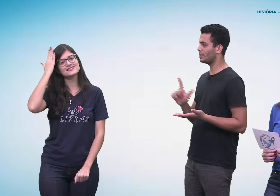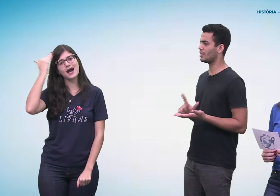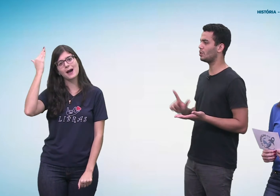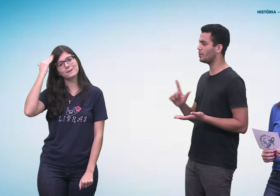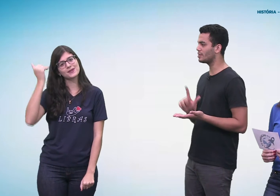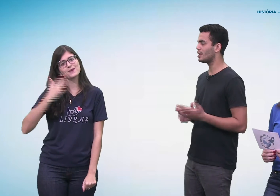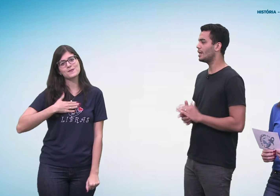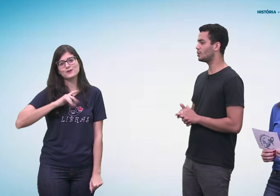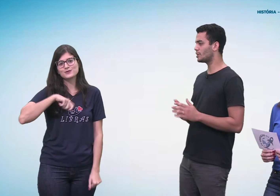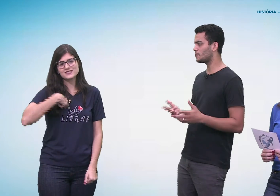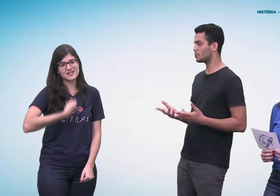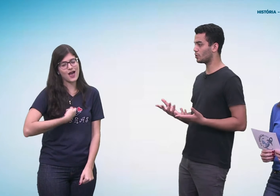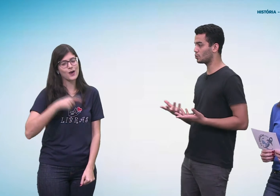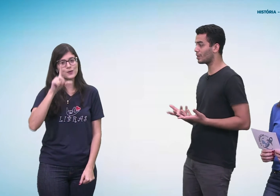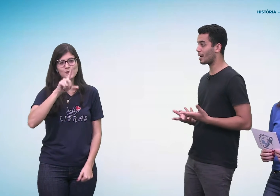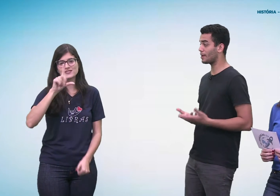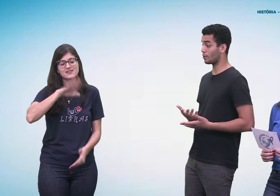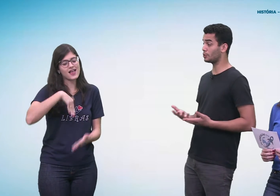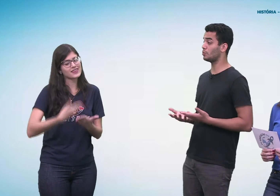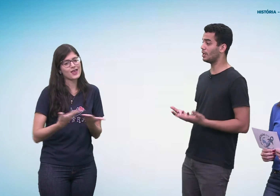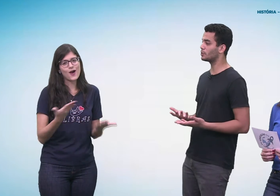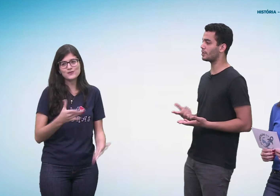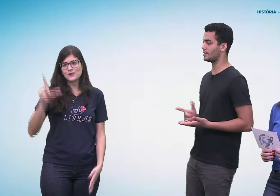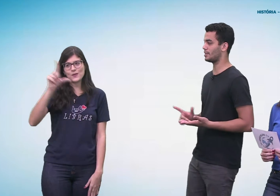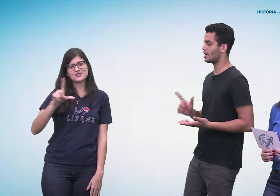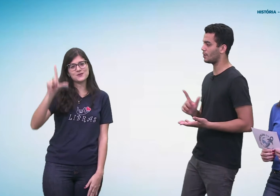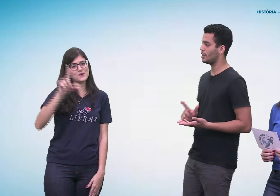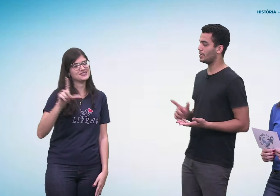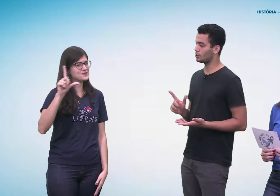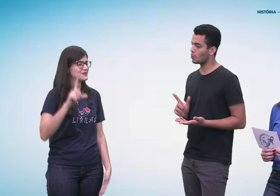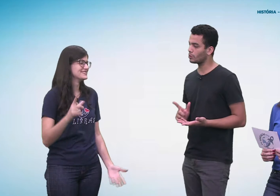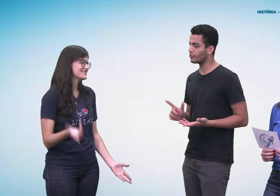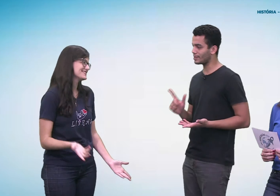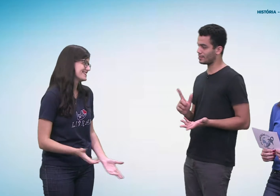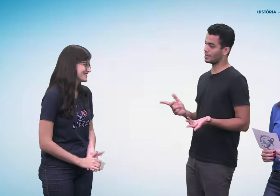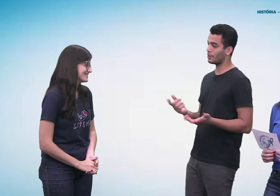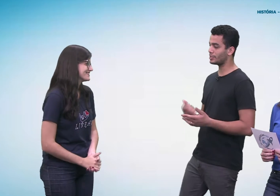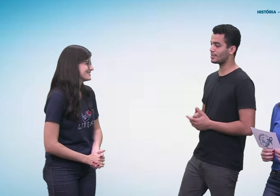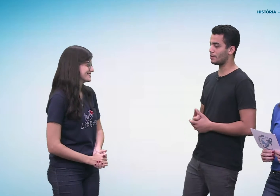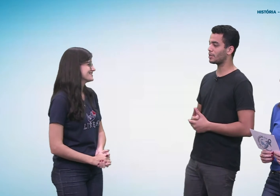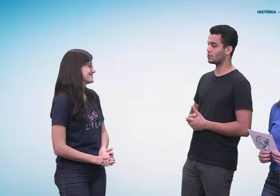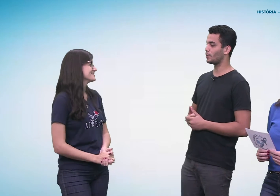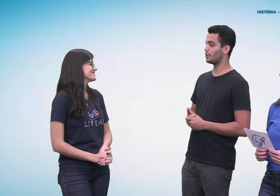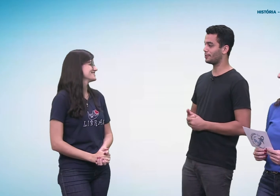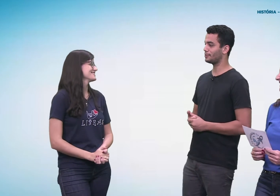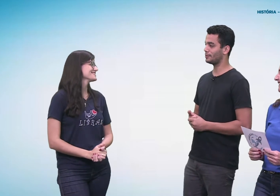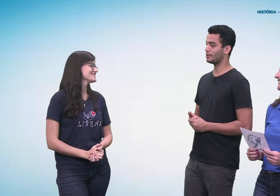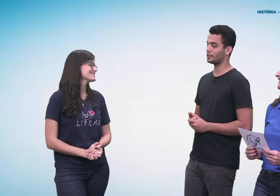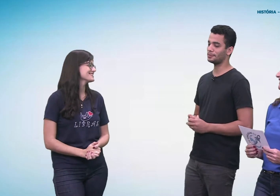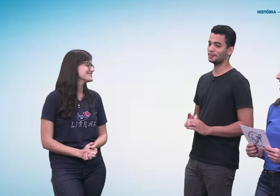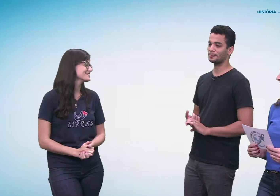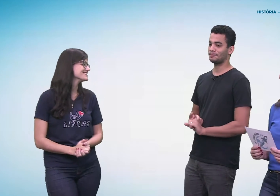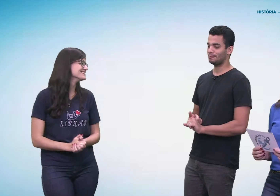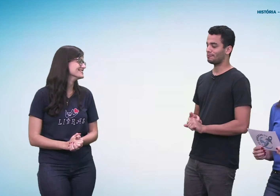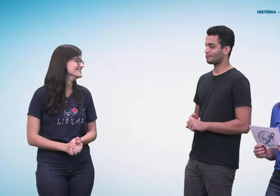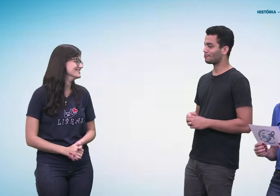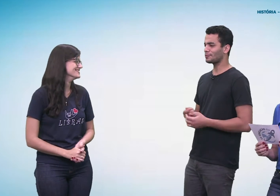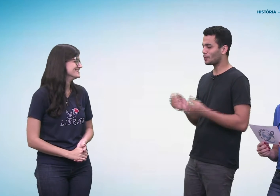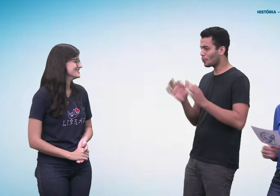dela, Luísa. Então as pessoas tudo acabaram acostumando com esse sinal. Então quando faz esse sinal, eles já sabem que sou eu, entendeu? Ótimo, foi um